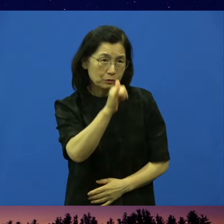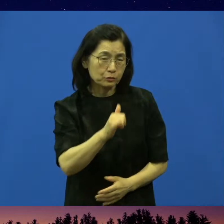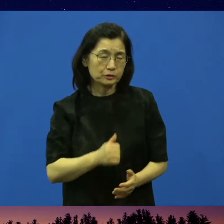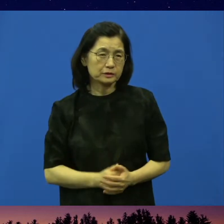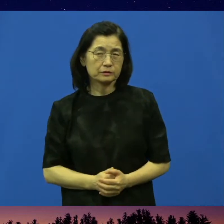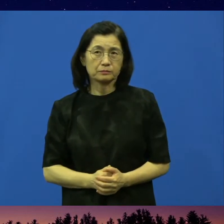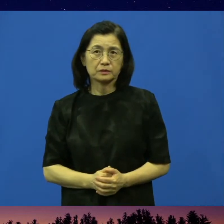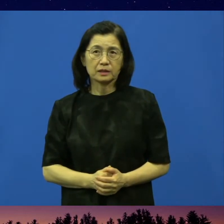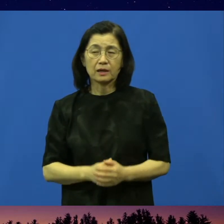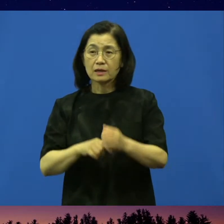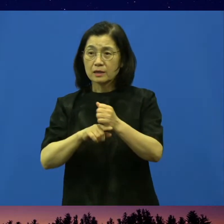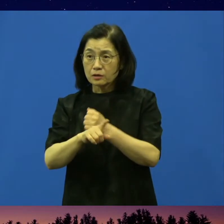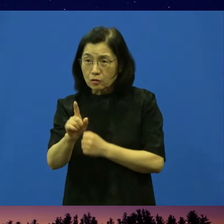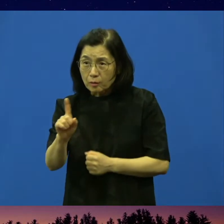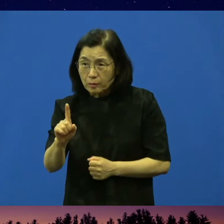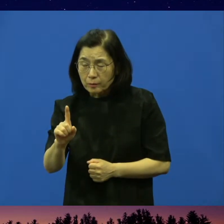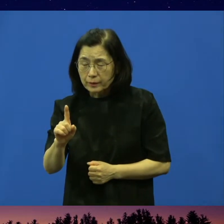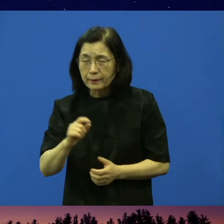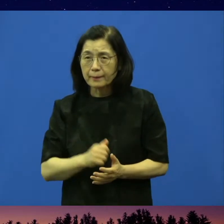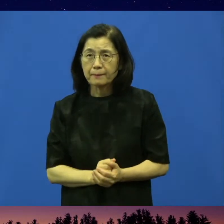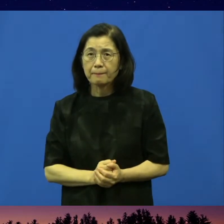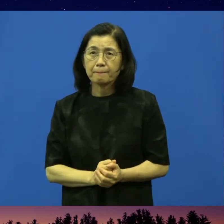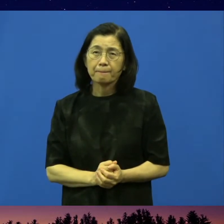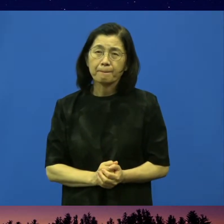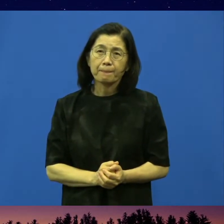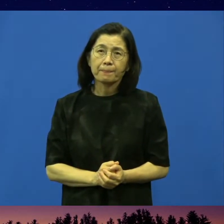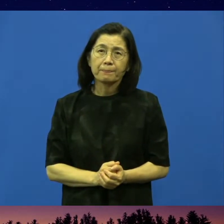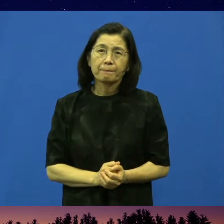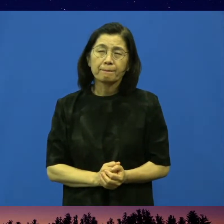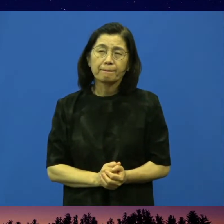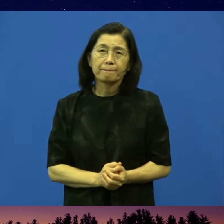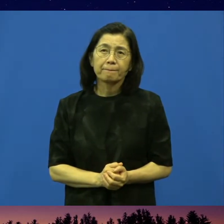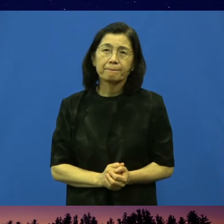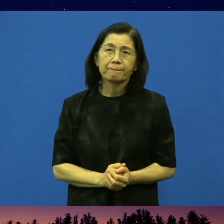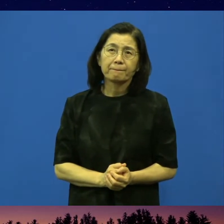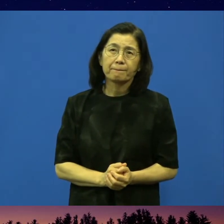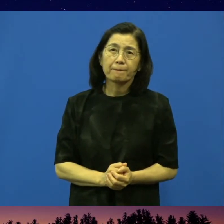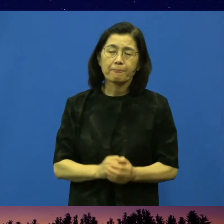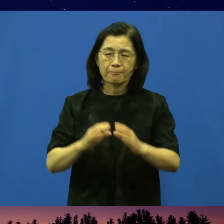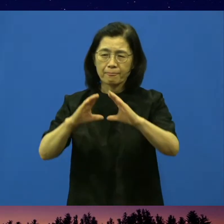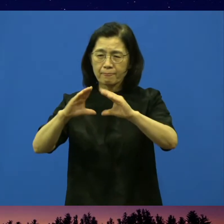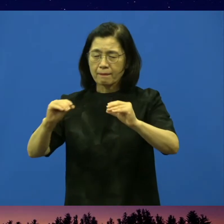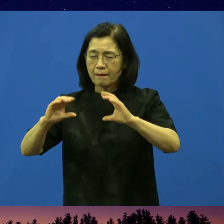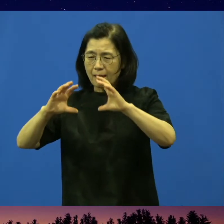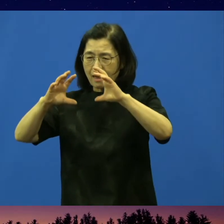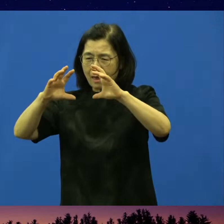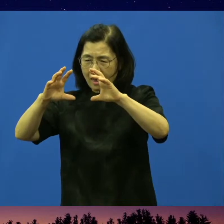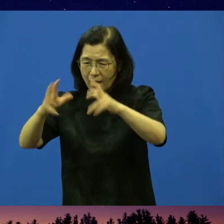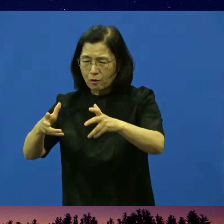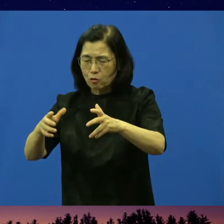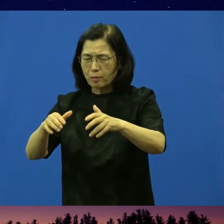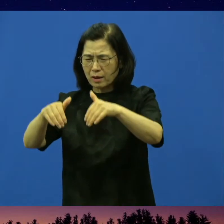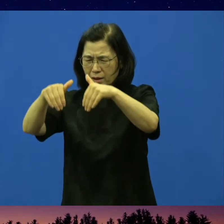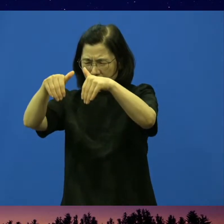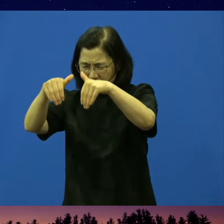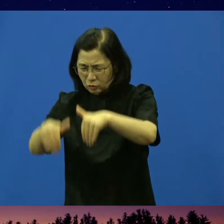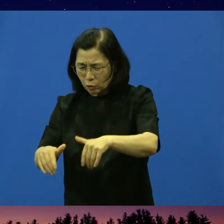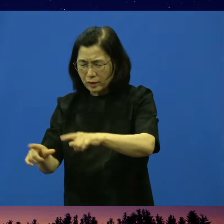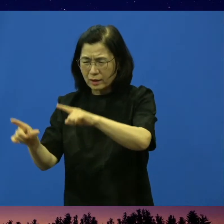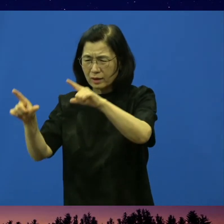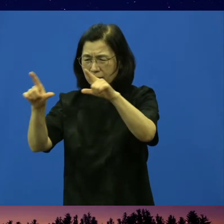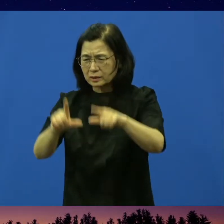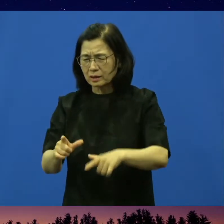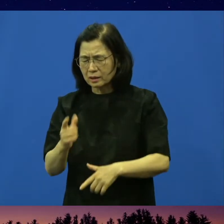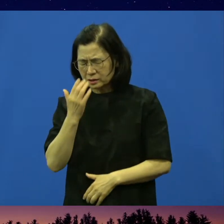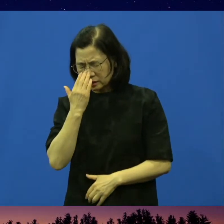이유는 뭘까요? 언뜻 보면 이해가 안 되지만 그 애굽의 지긋지긋한 노예 생활로 돌아간다는 것은